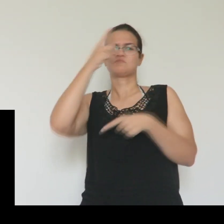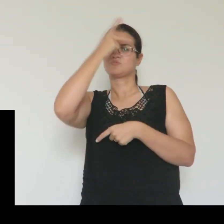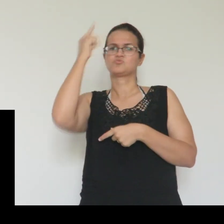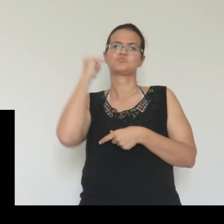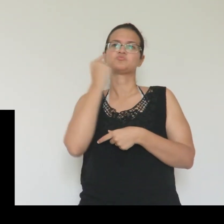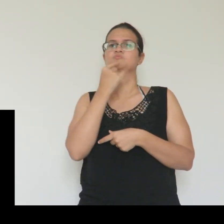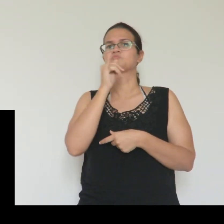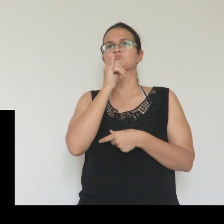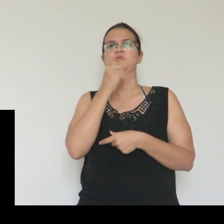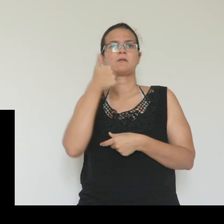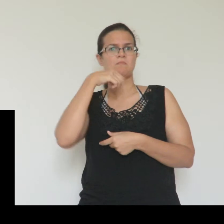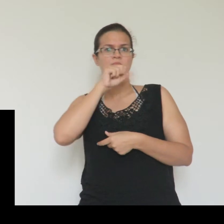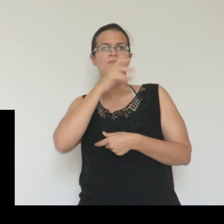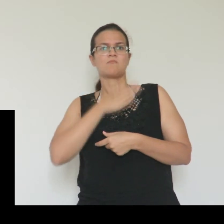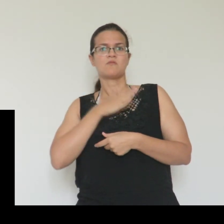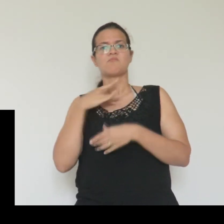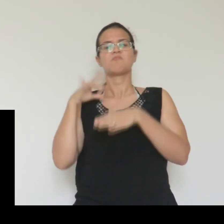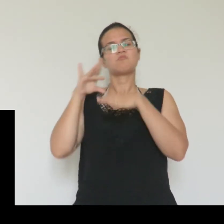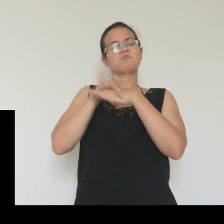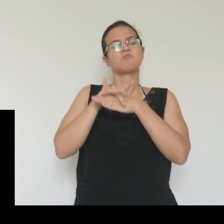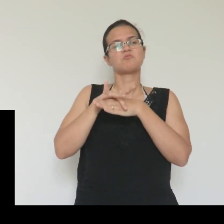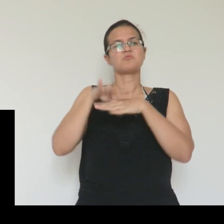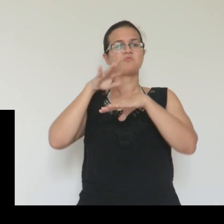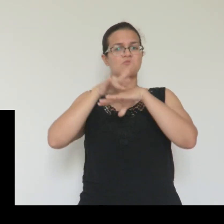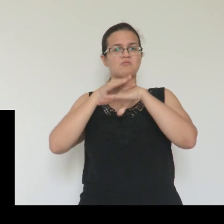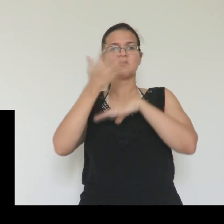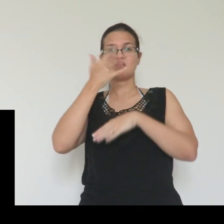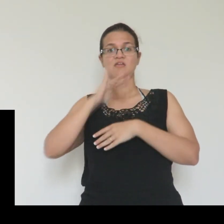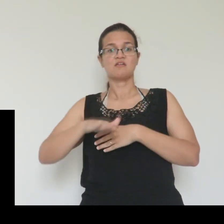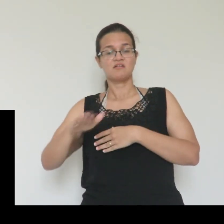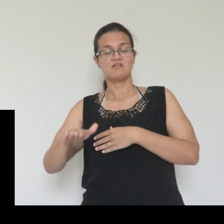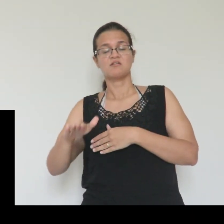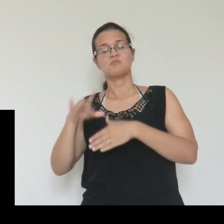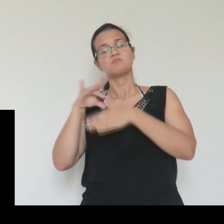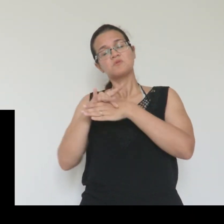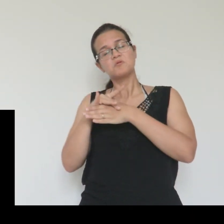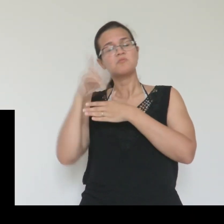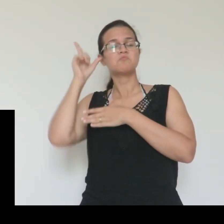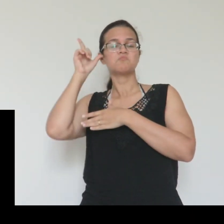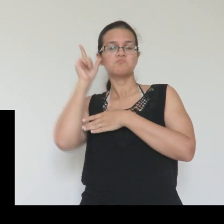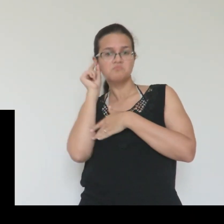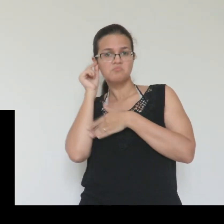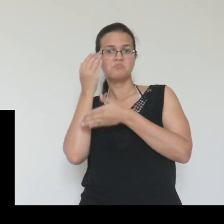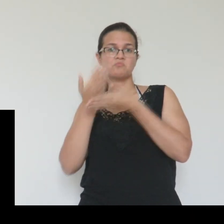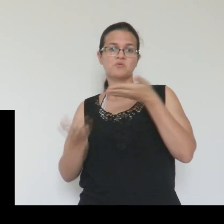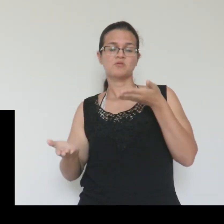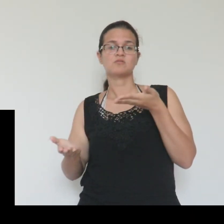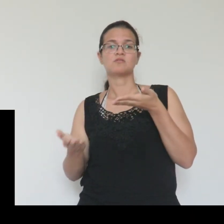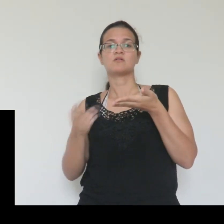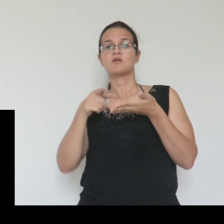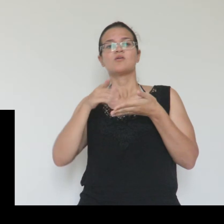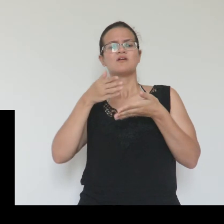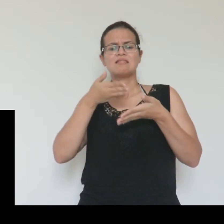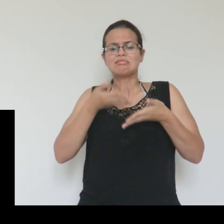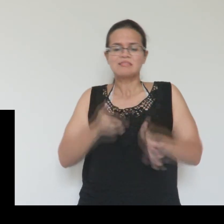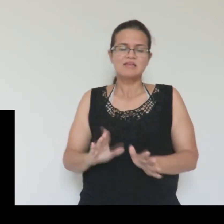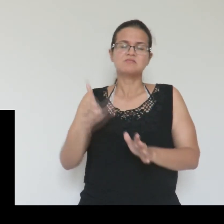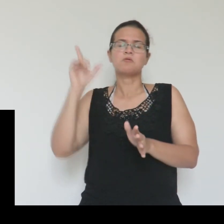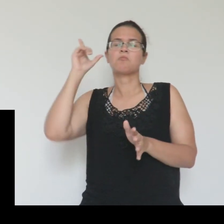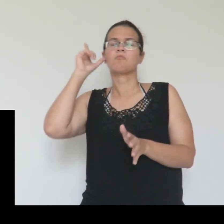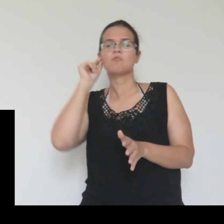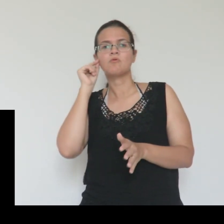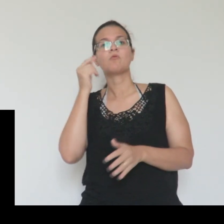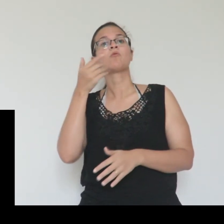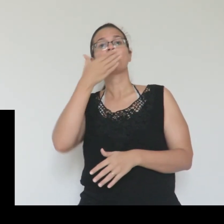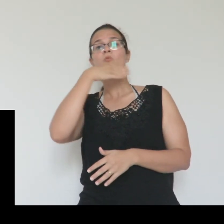nasceu. Meu pai, rubéola na gravidez, nasceu surdo. Então, assim, não tem nada a ver de hereditário. Então, meus pais casaram,